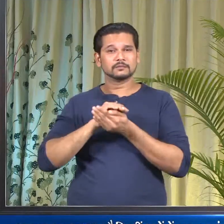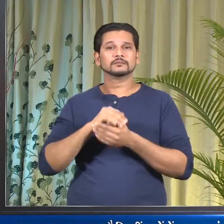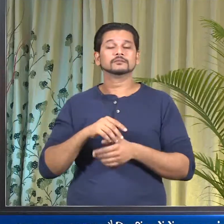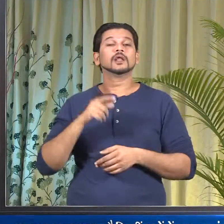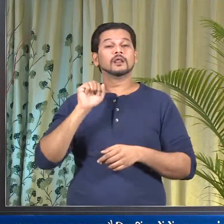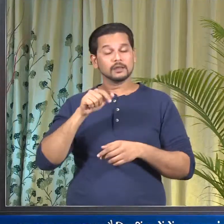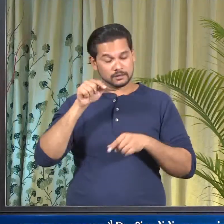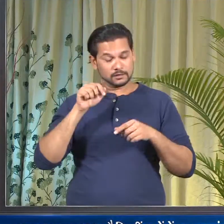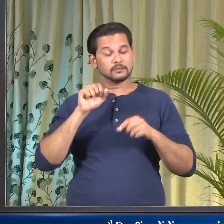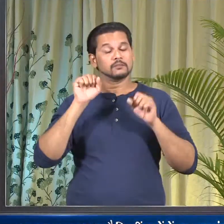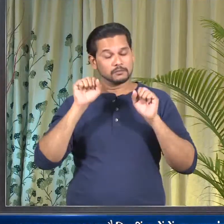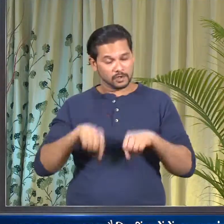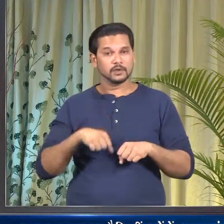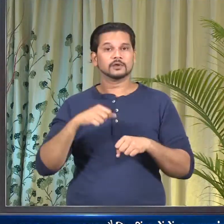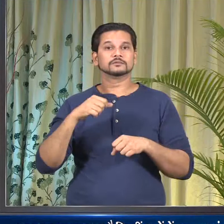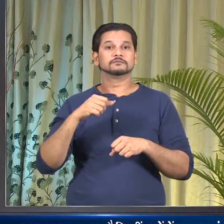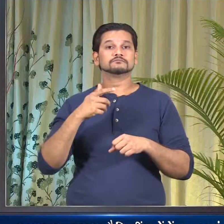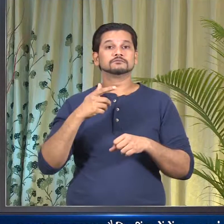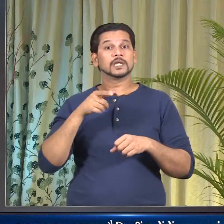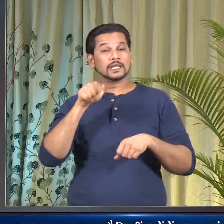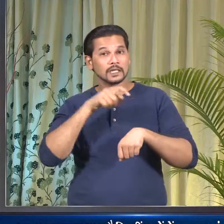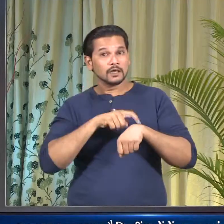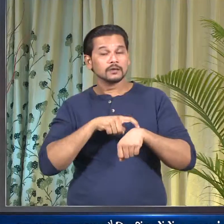सही निर्णे नहीं ले पाते हैं